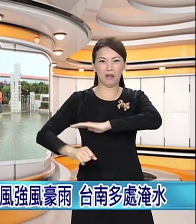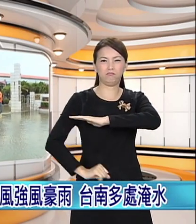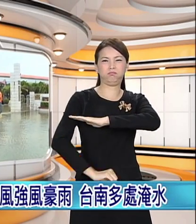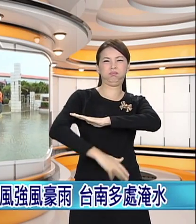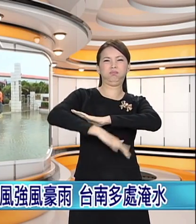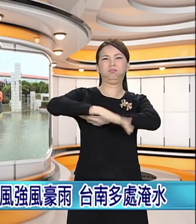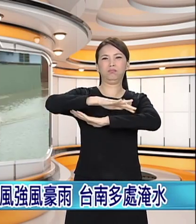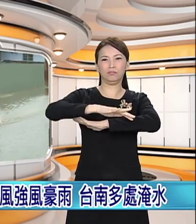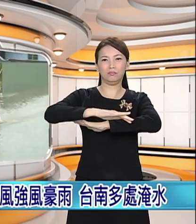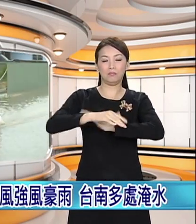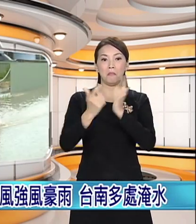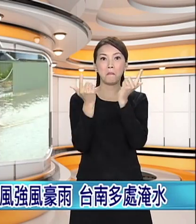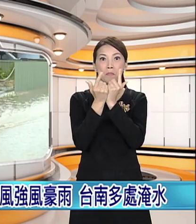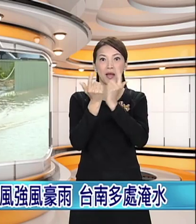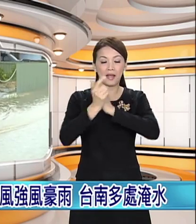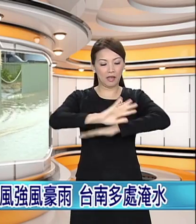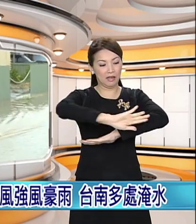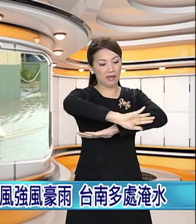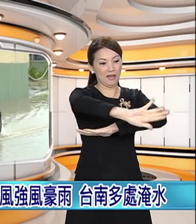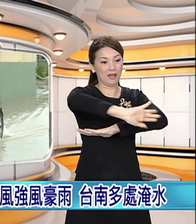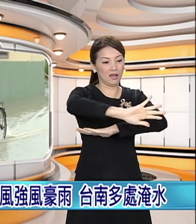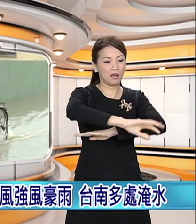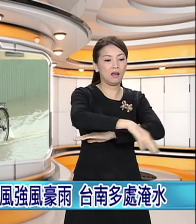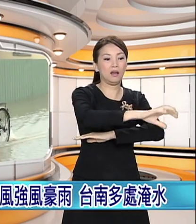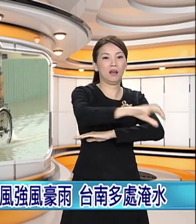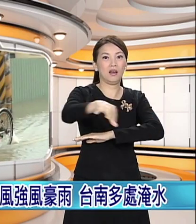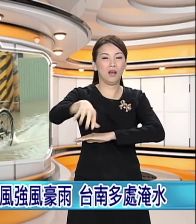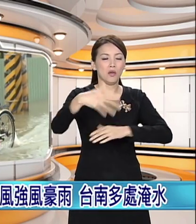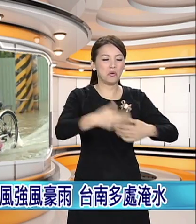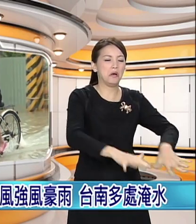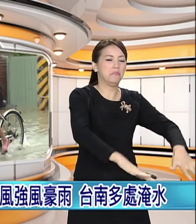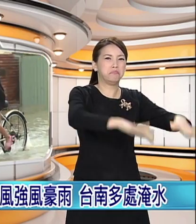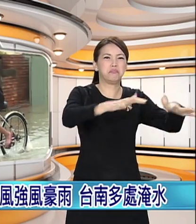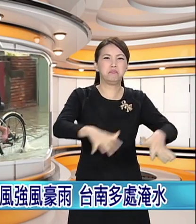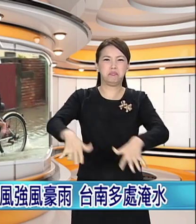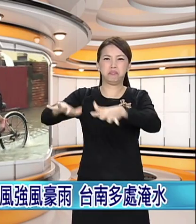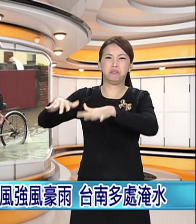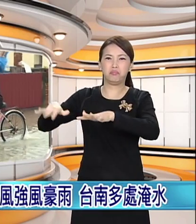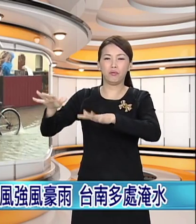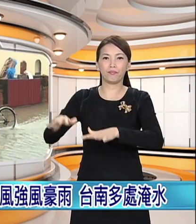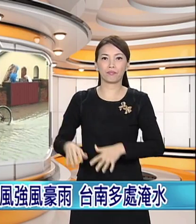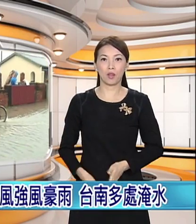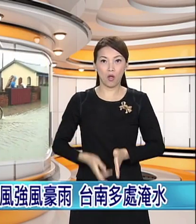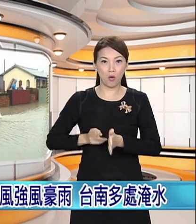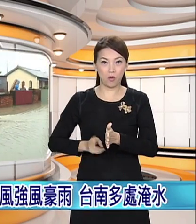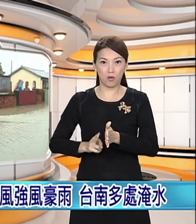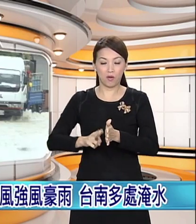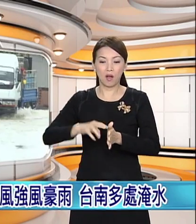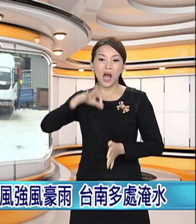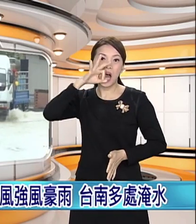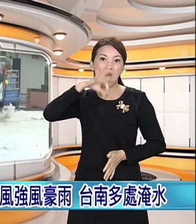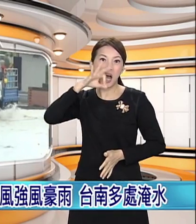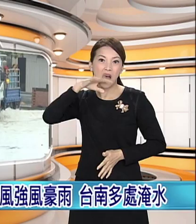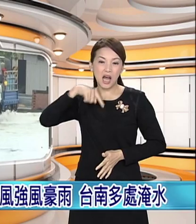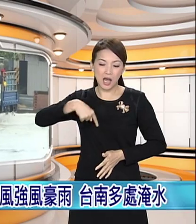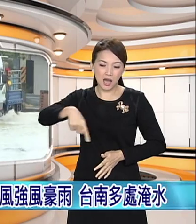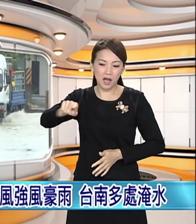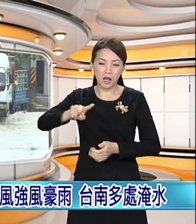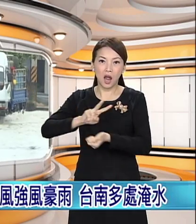南溪水暴涨，西北地区多处积水。台铁新营到林凤营间也因为